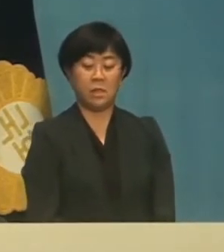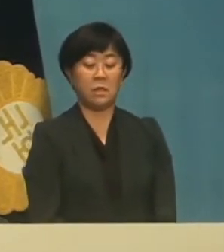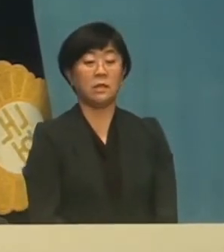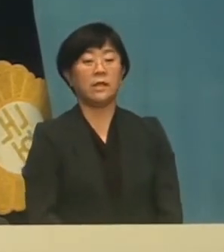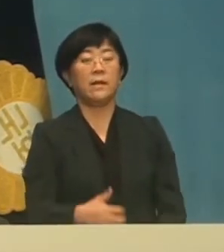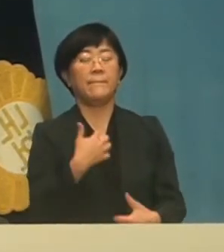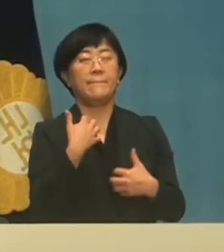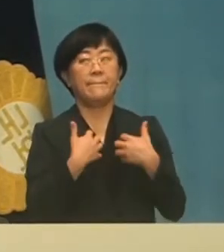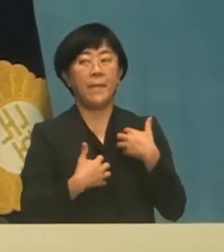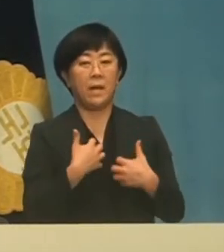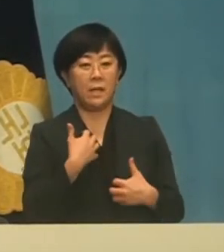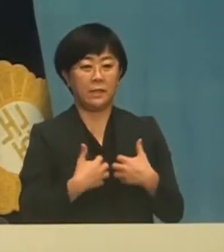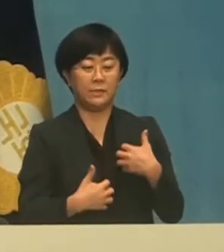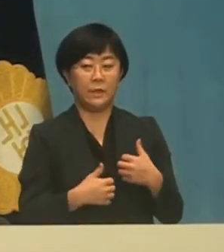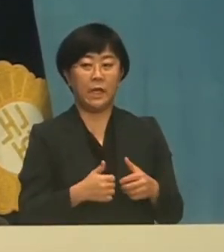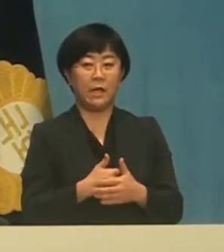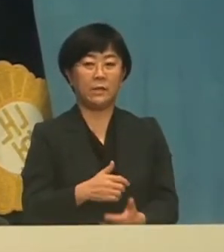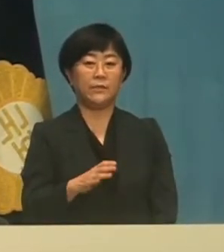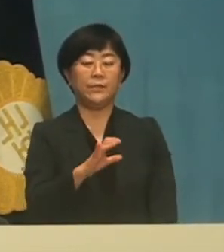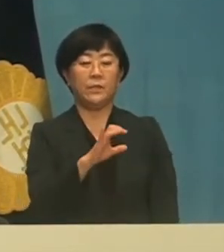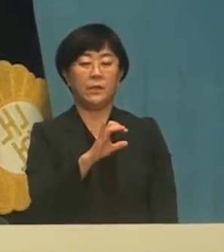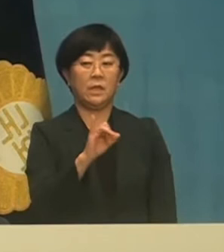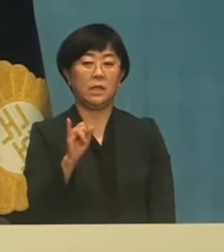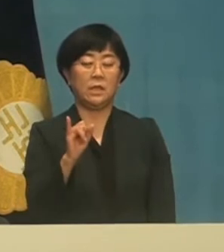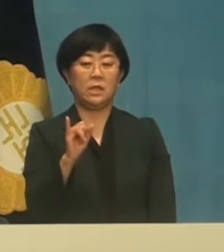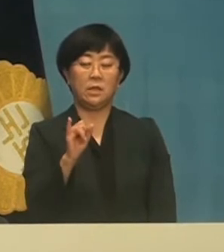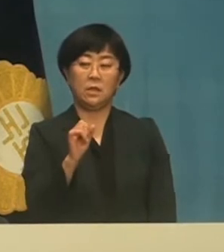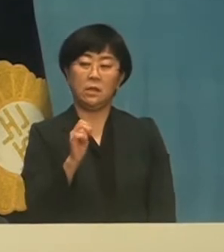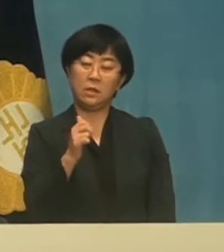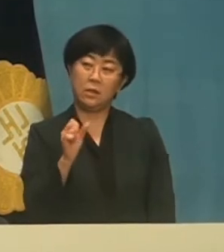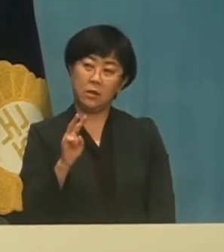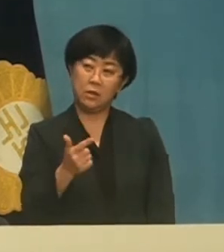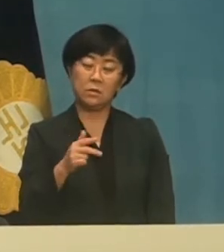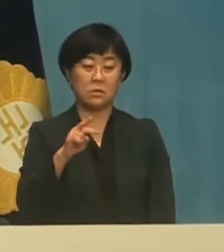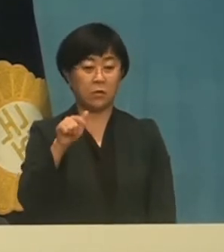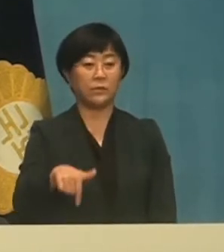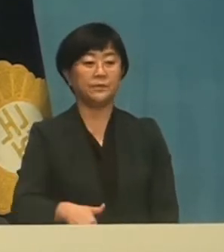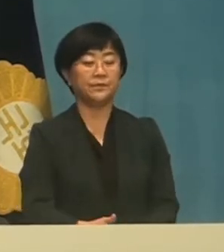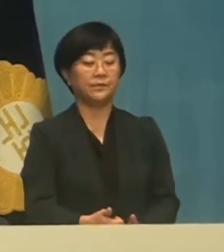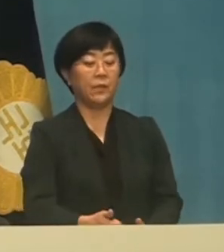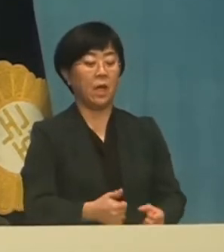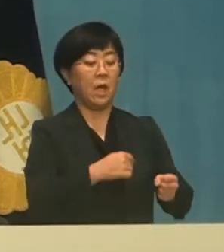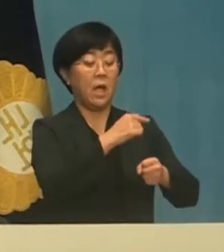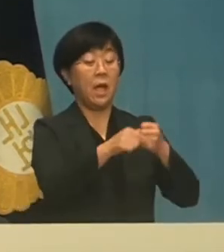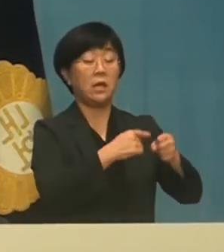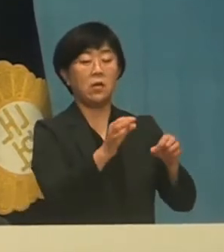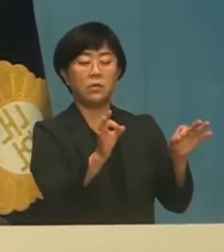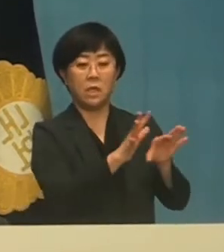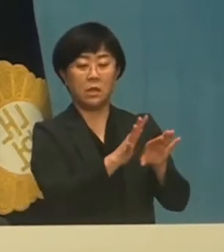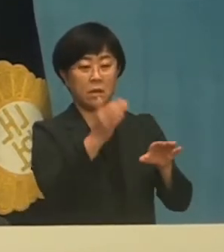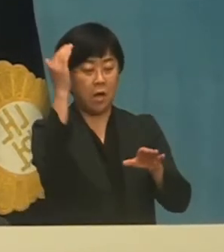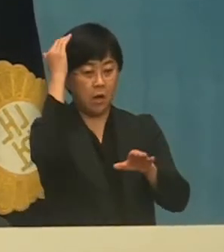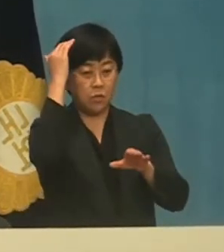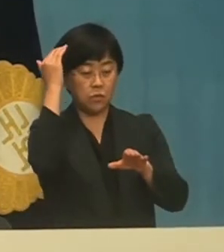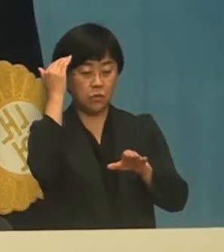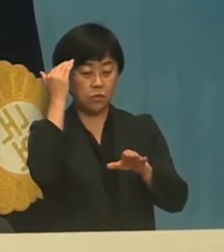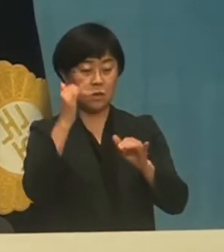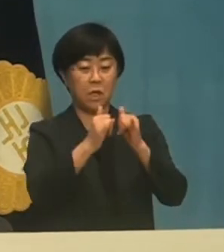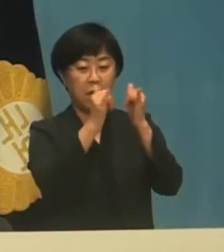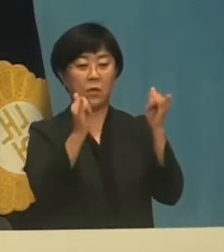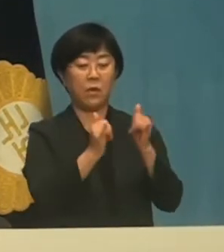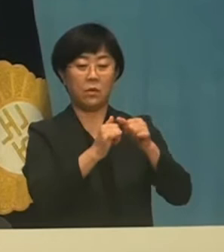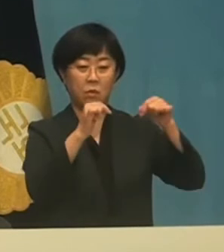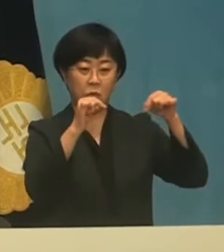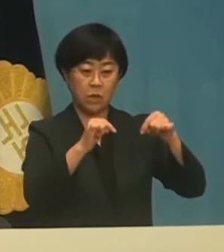예, 반갑습니다. 정의당 기후정의 선대본부 본부장 맡고 있는 이현석입니다. 탄핵에 대한 한국 사회 논의 논의가 퇴보하고